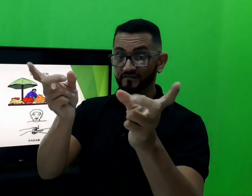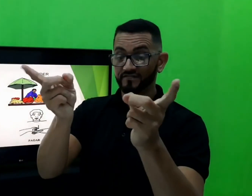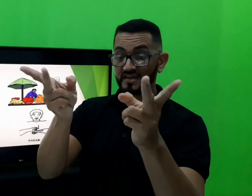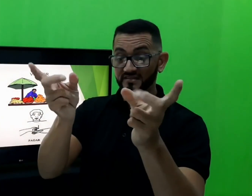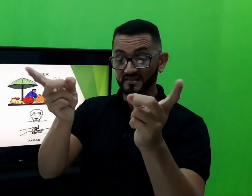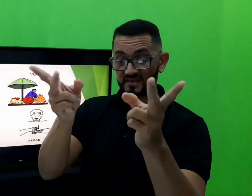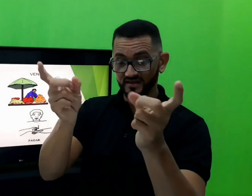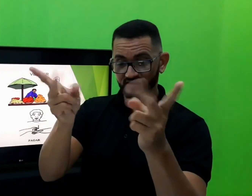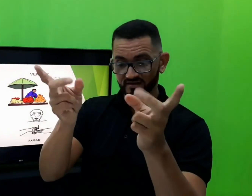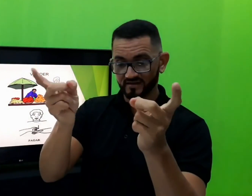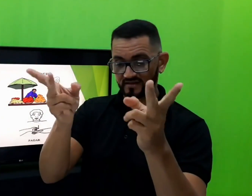Vender.